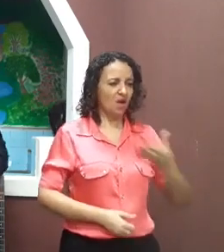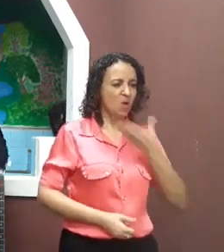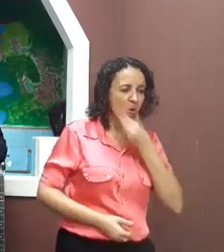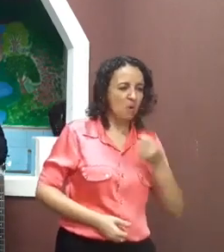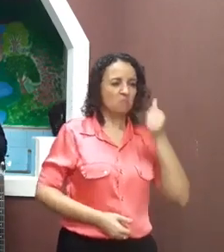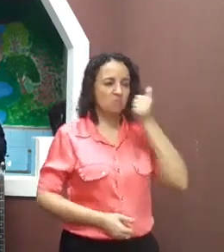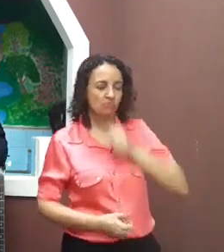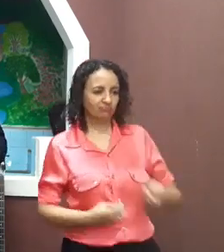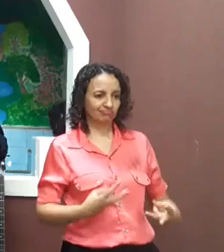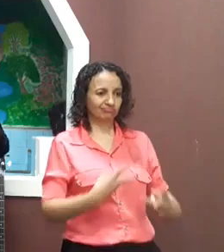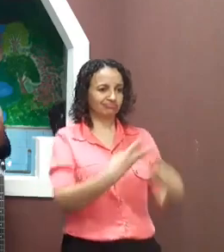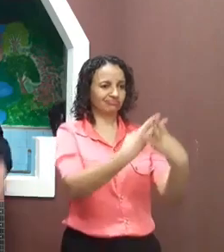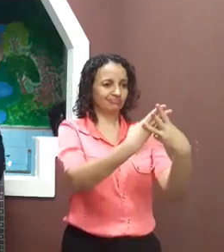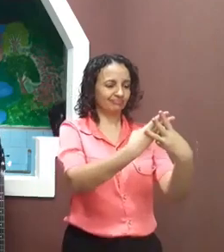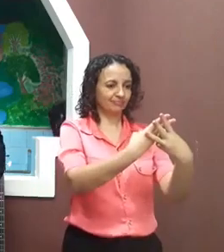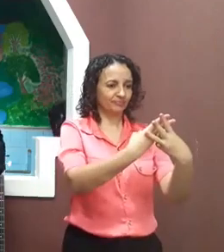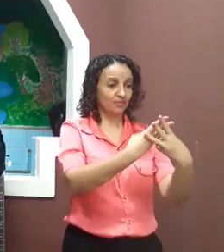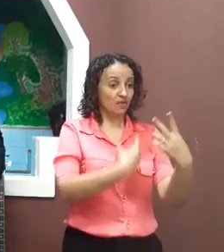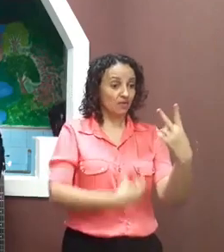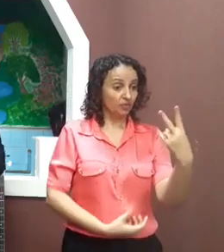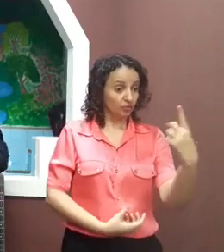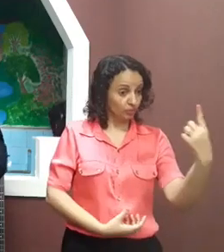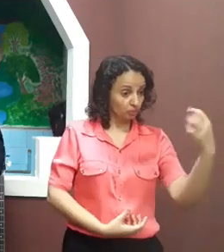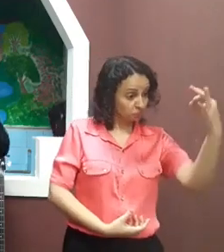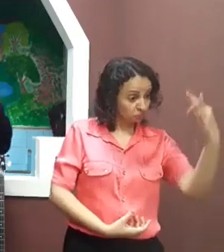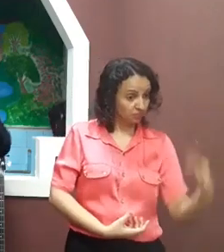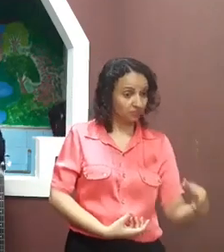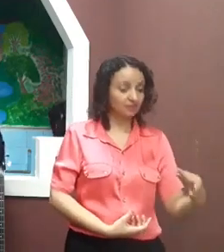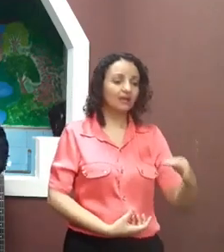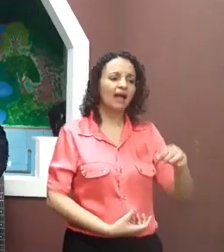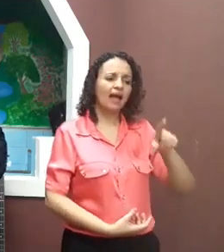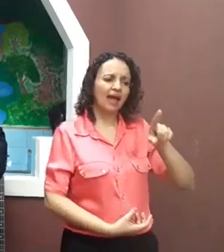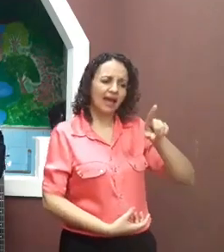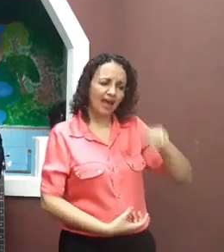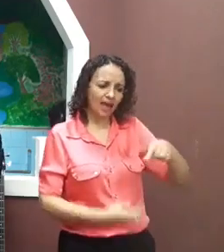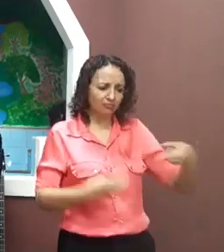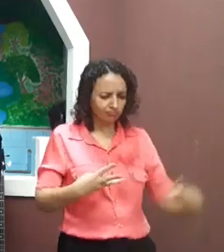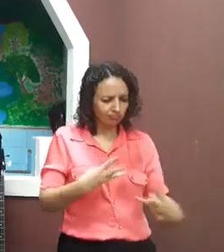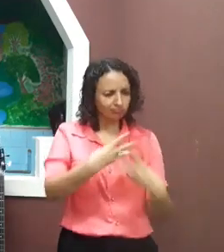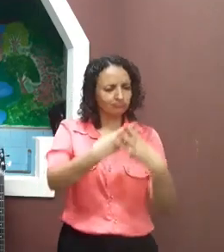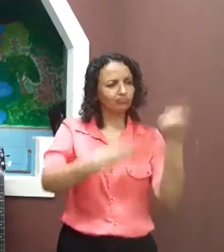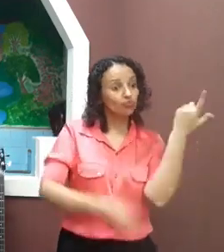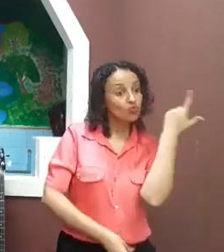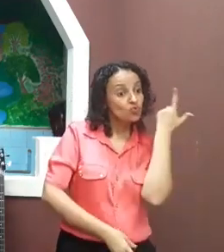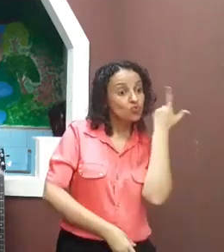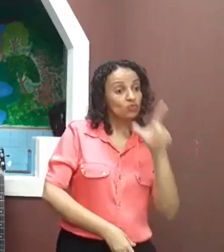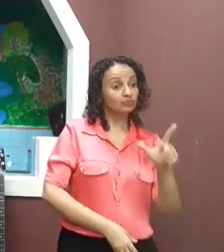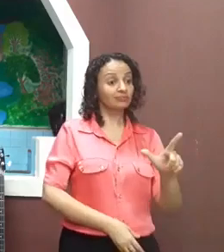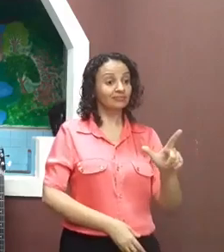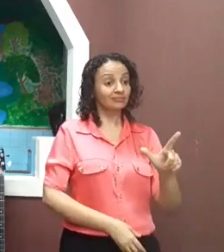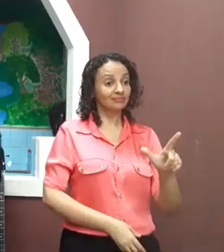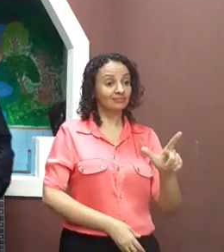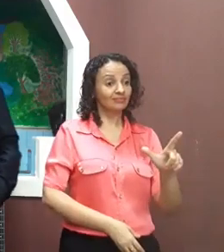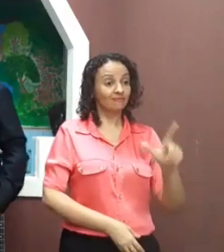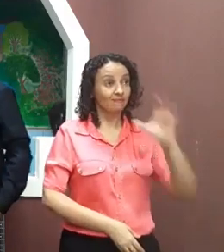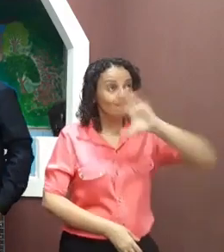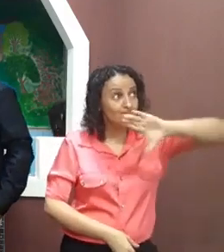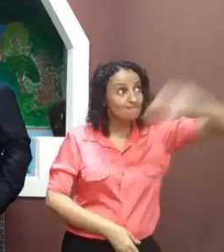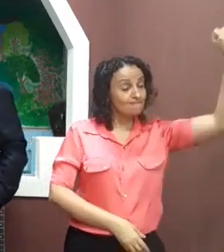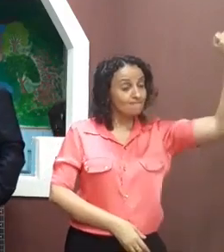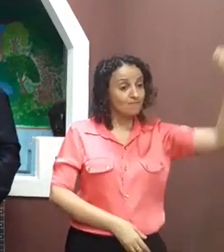21% dos prêmios Nobel do mundo, foram os judeus que ganharam. Quando eu estudava violino,